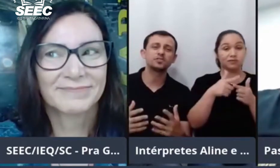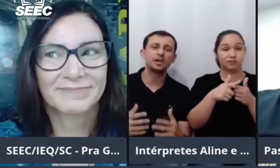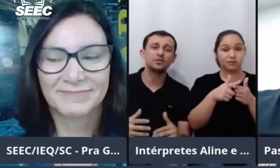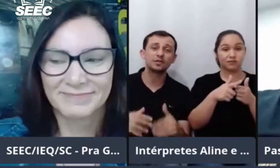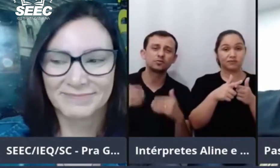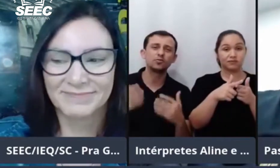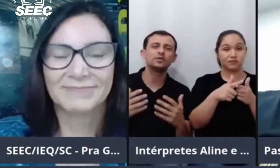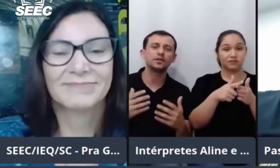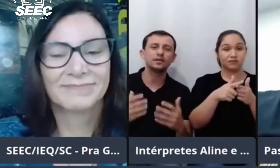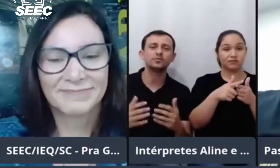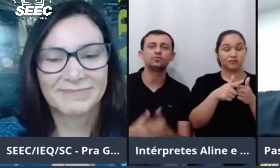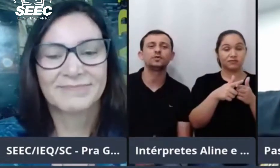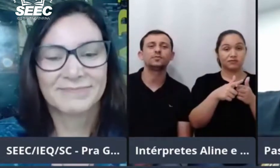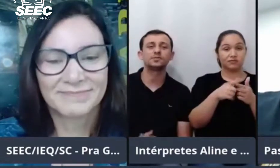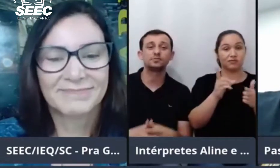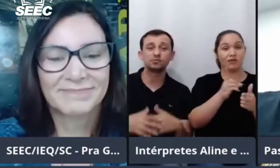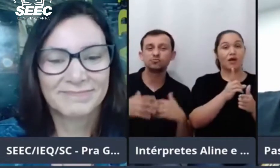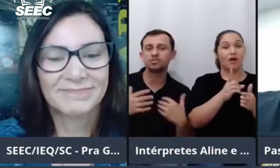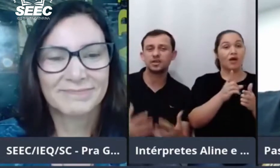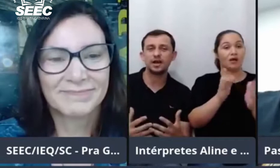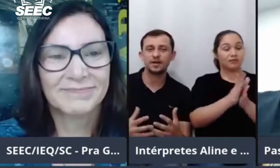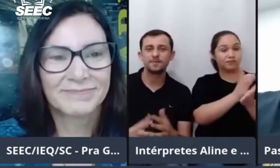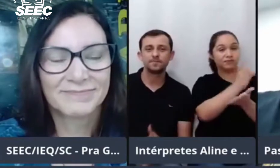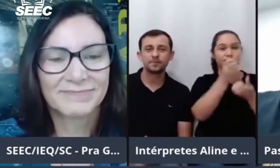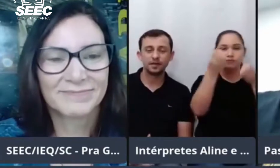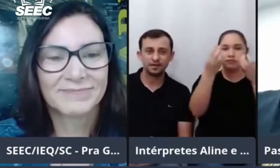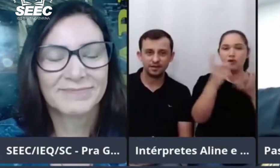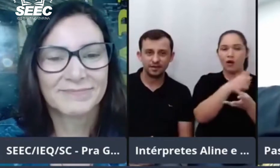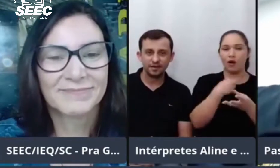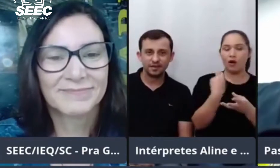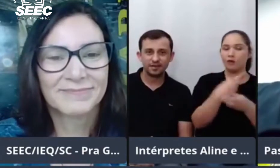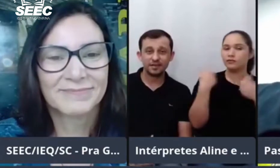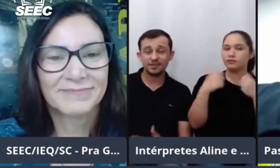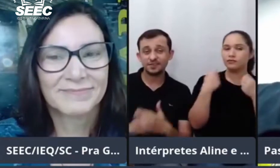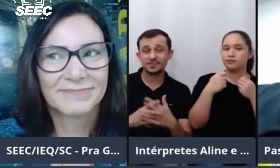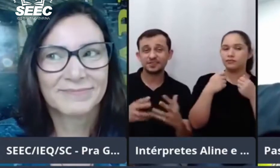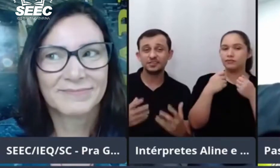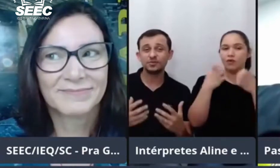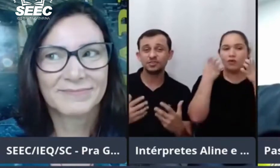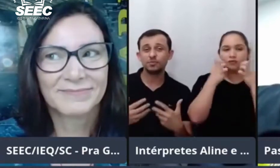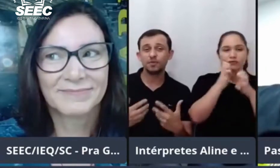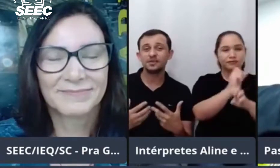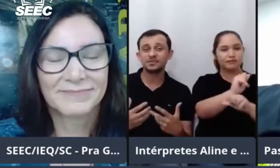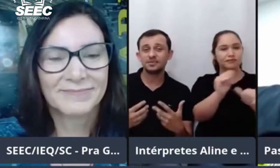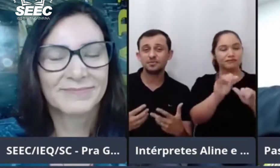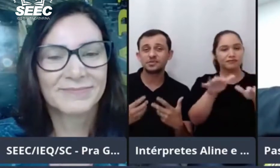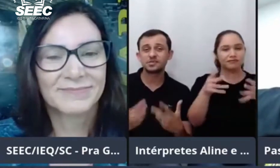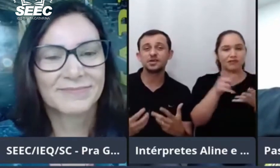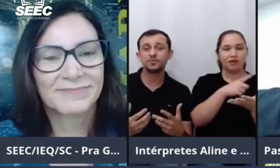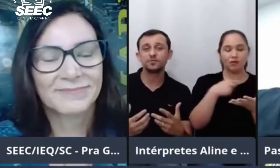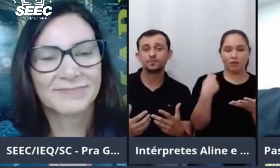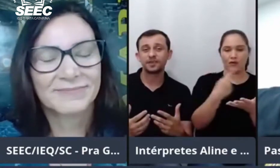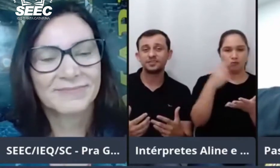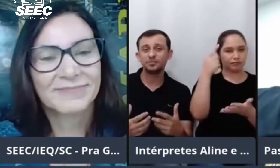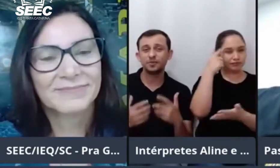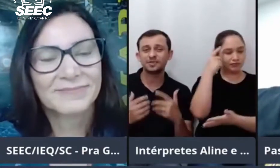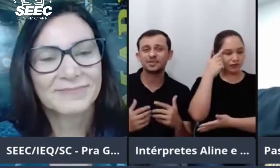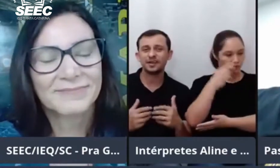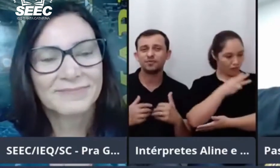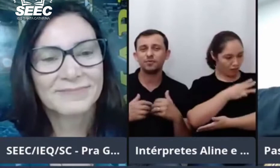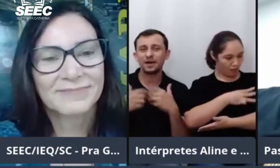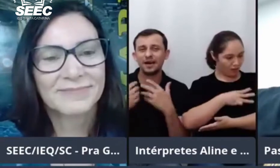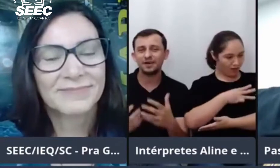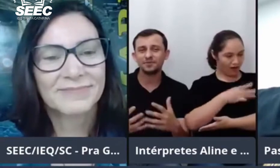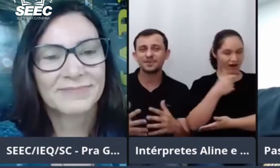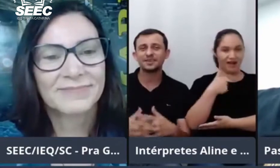o evangelho a toda criatura, precisamos anunciar, né? E às vezes quando a gente pensa em missão, a gente